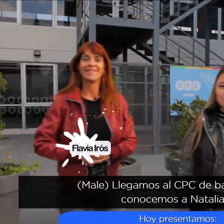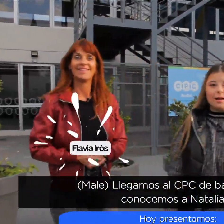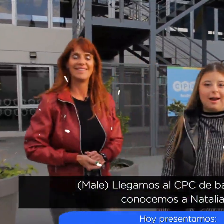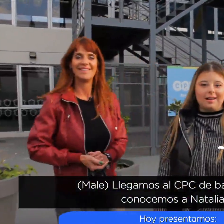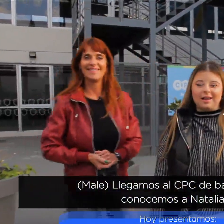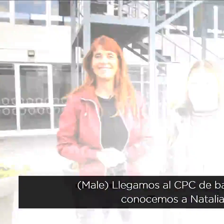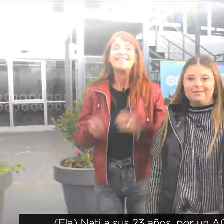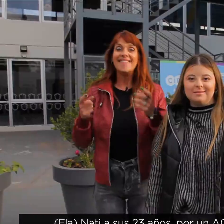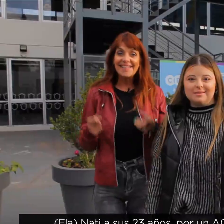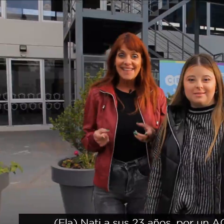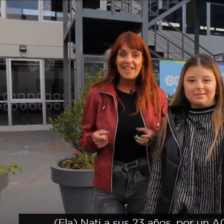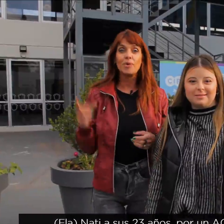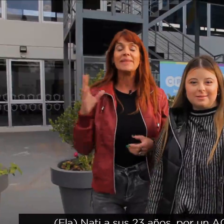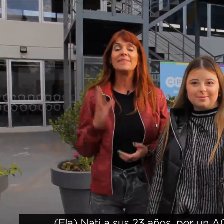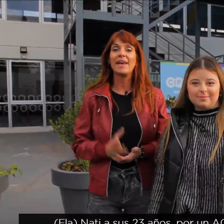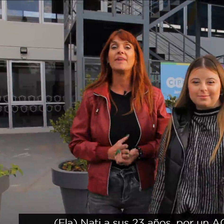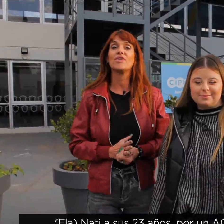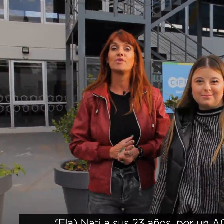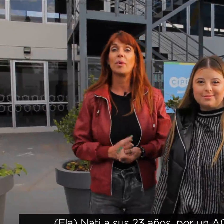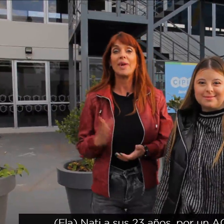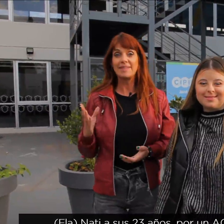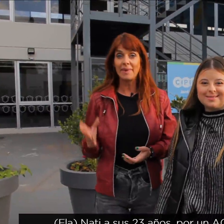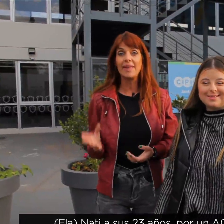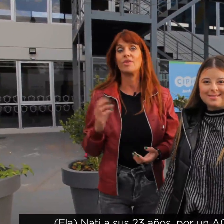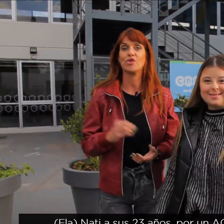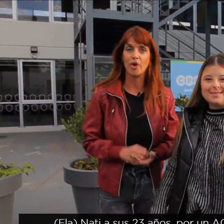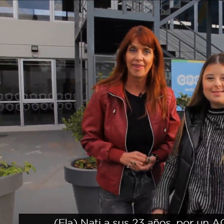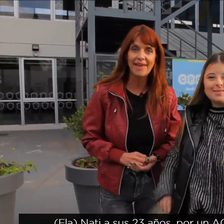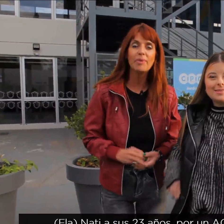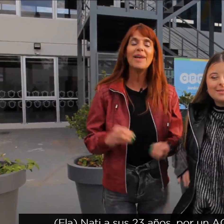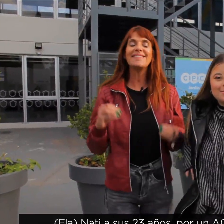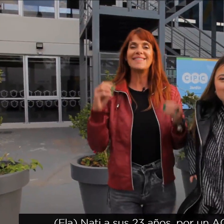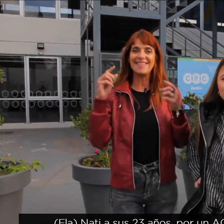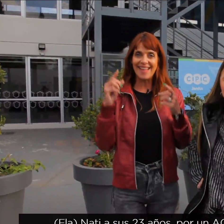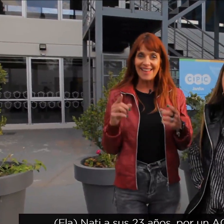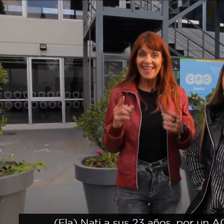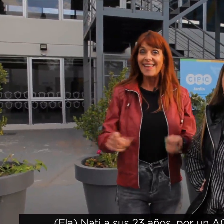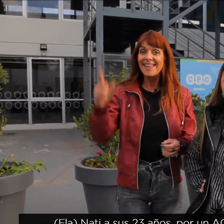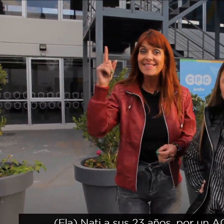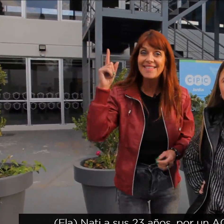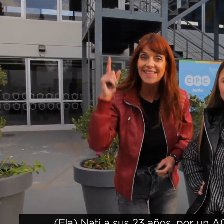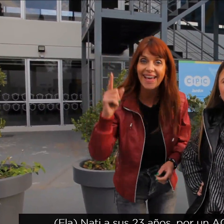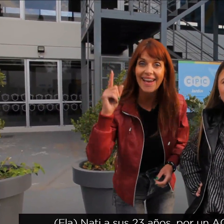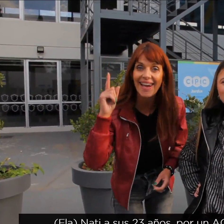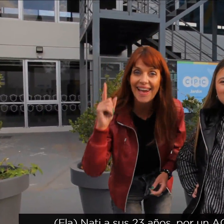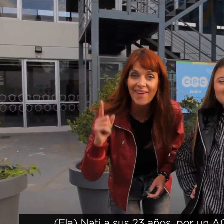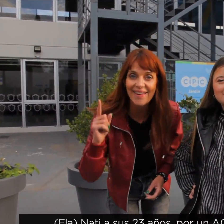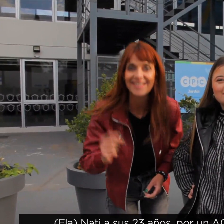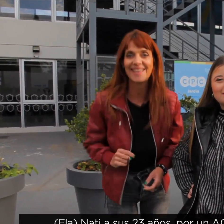a Natalia. Nati, a sus 23 años, por una CV quedó sorda y vio la necesidad de enseñar lengua de señas